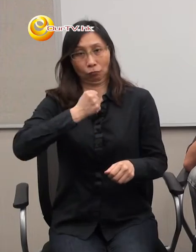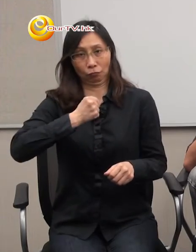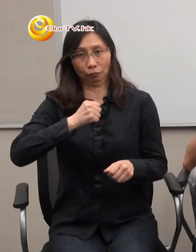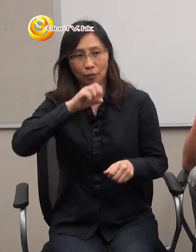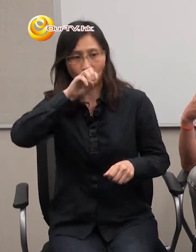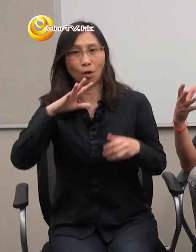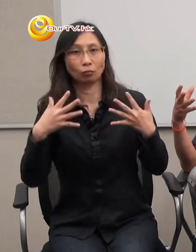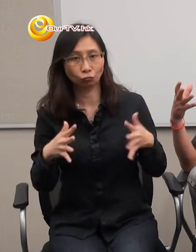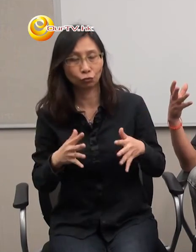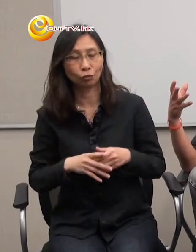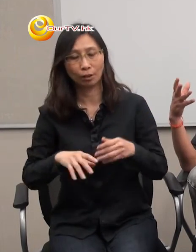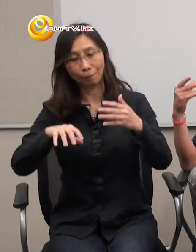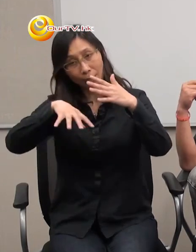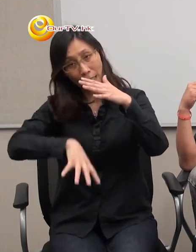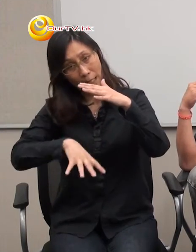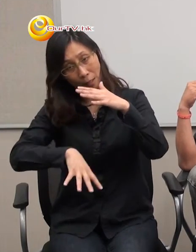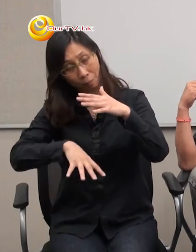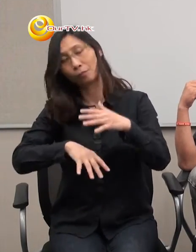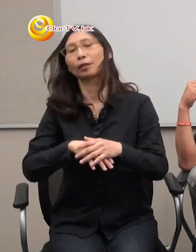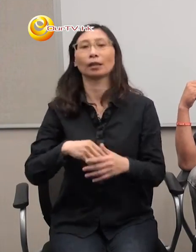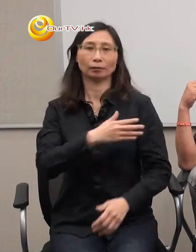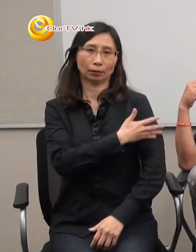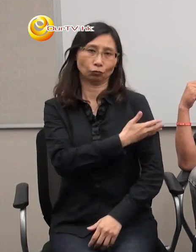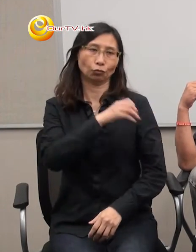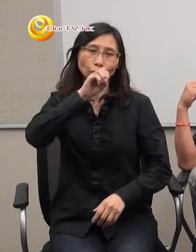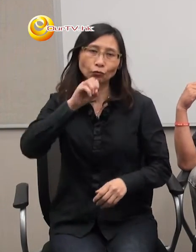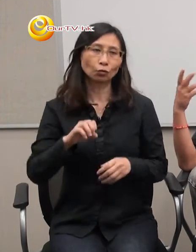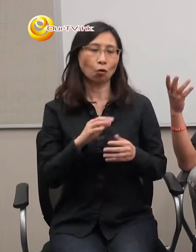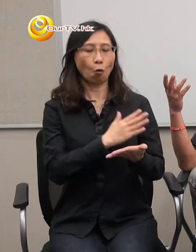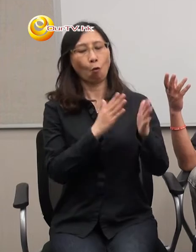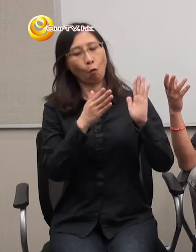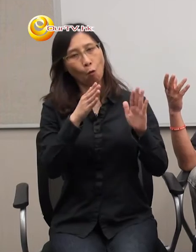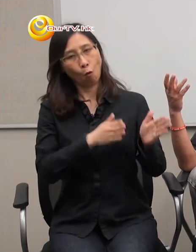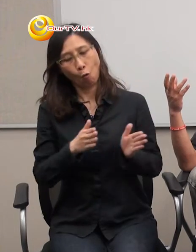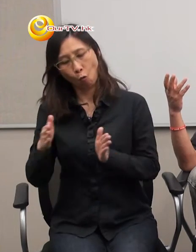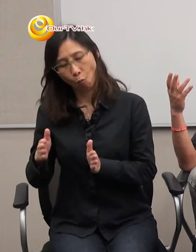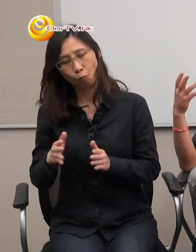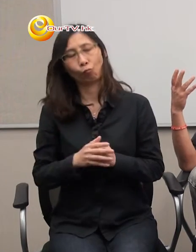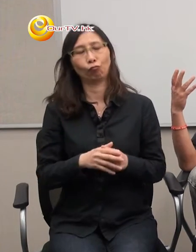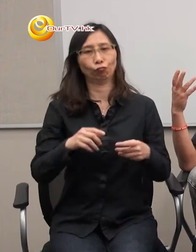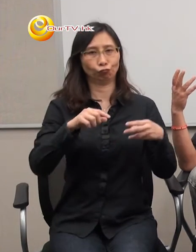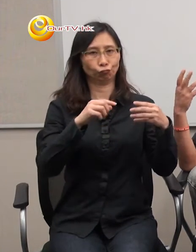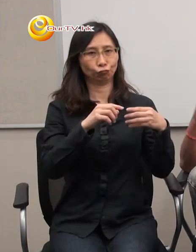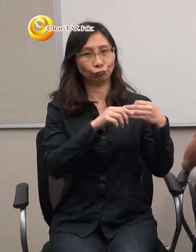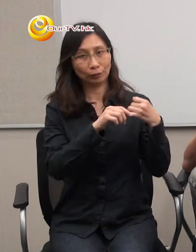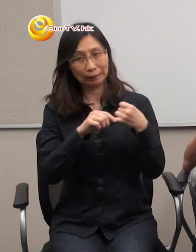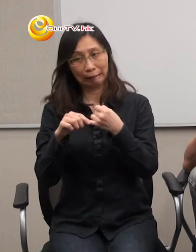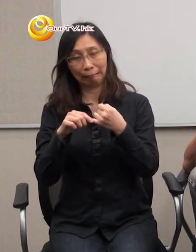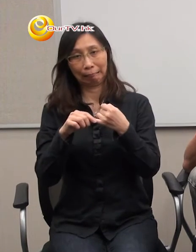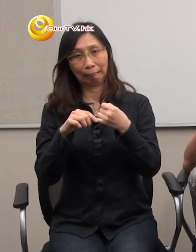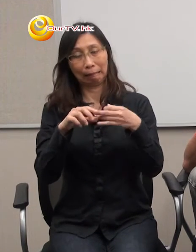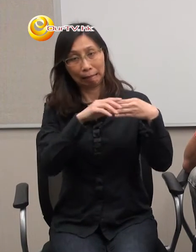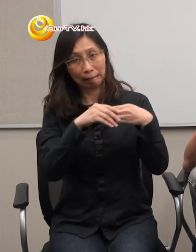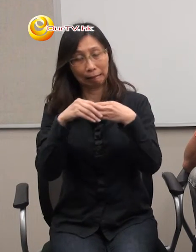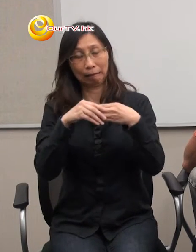班子就幫佢整咗一個所謂一帶一路嘅理論出嚟啦，係咪？咁而家李克強又冇提，